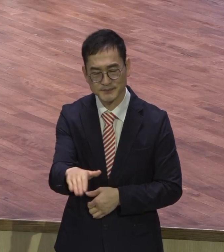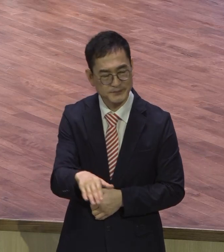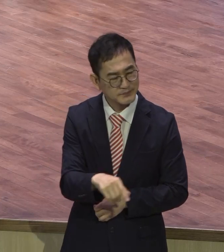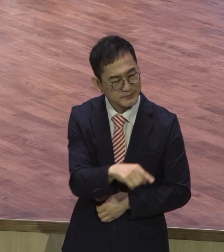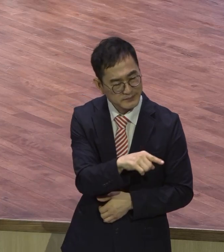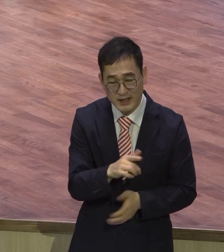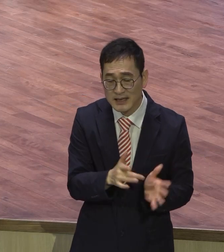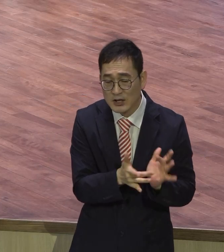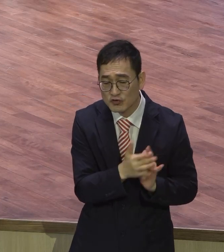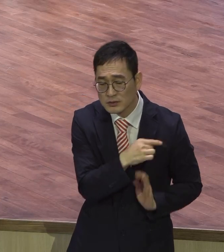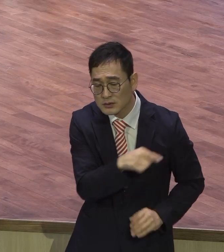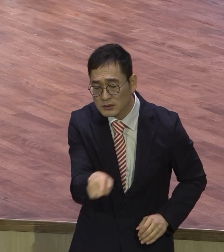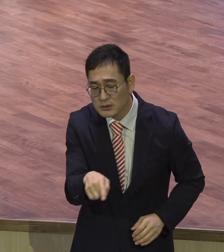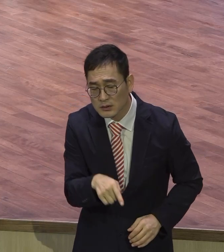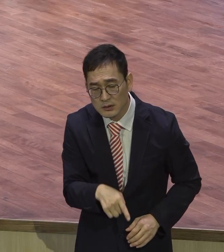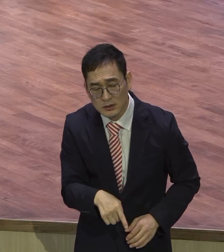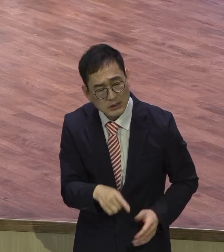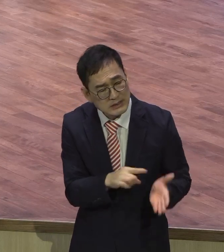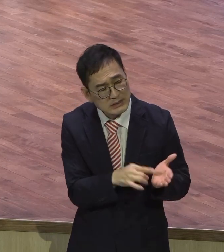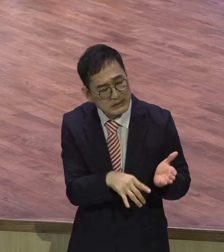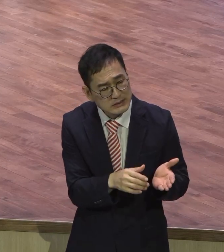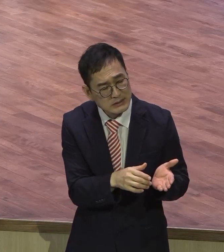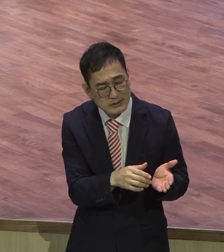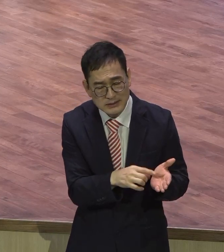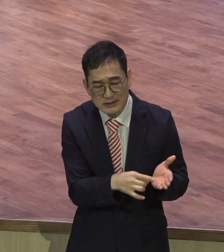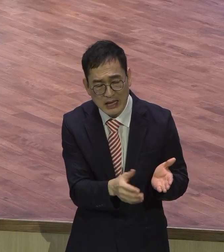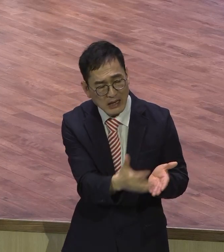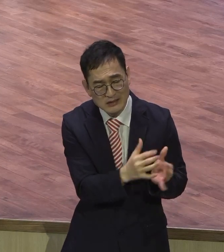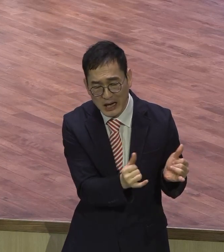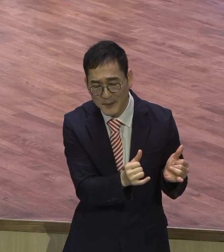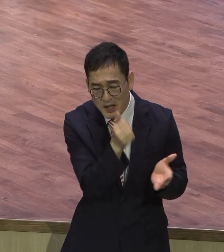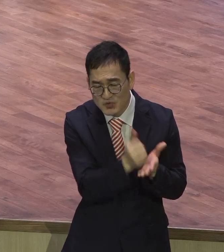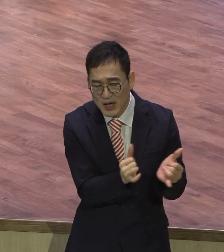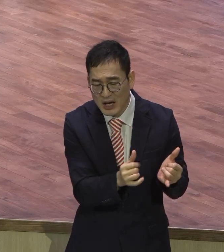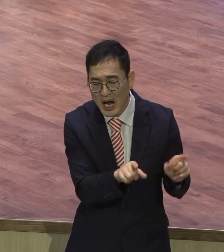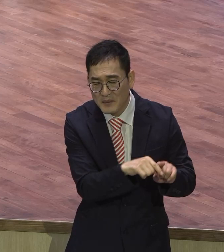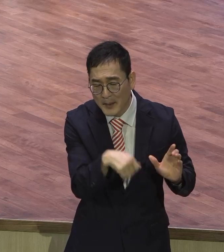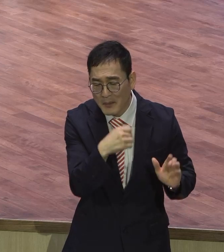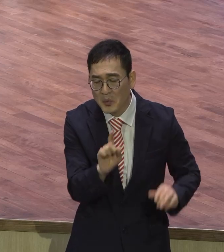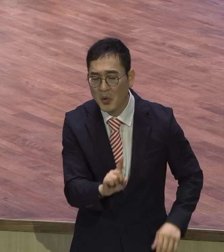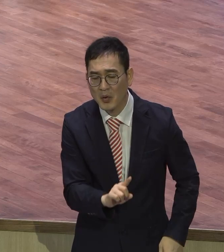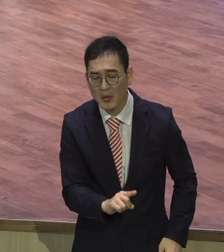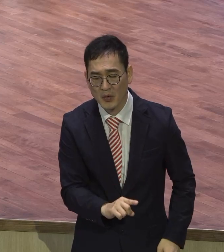어찌하여 너의 선생은 세리와 죄인들과 함께 잡수시느냐